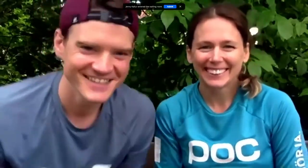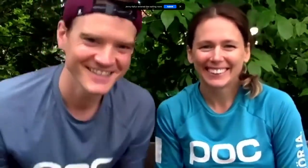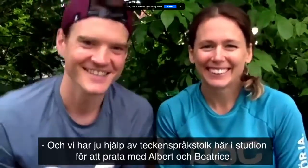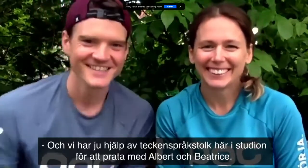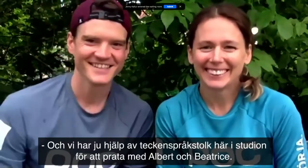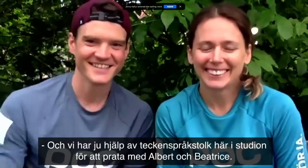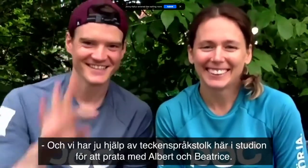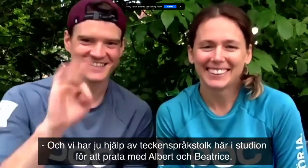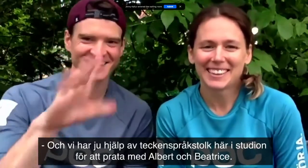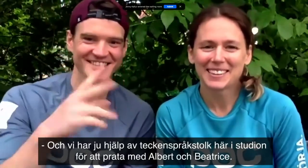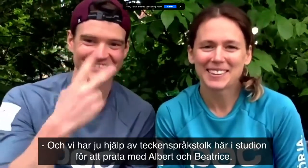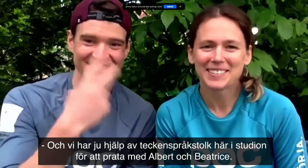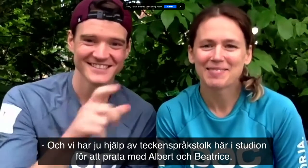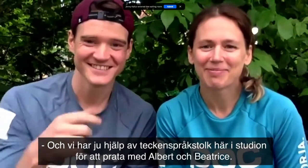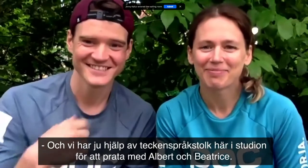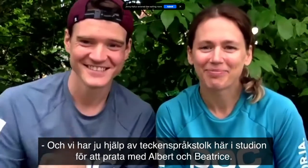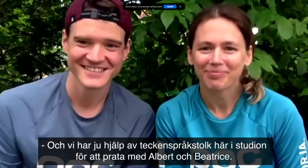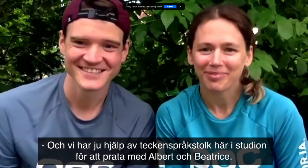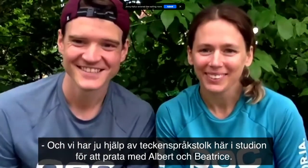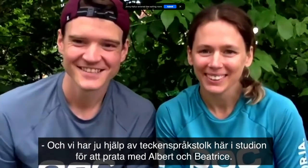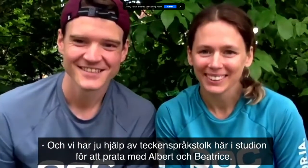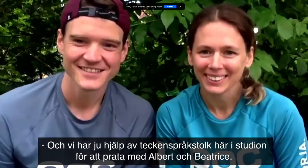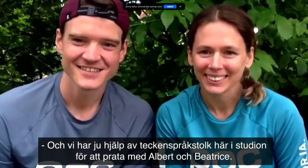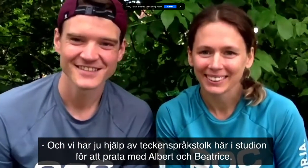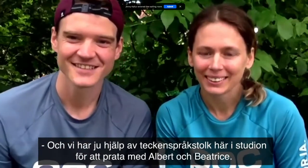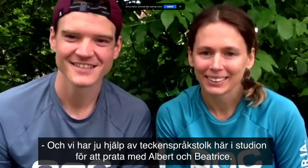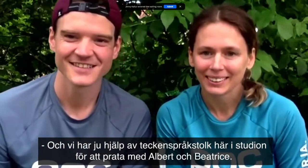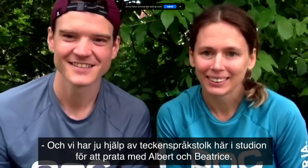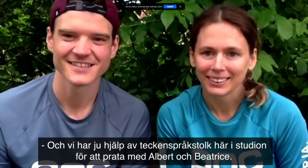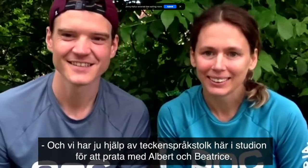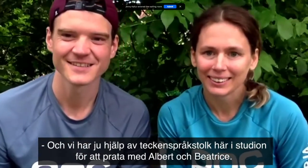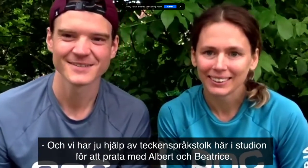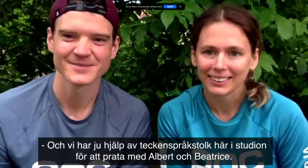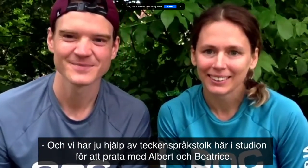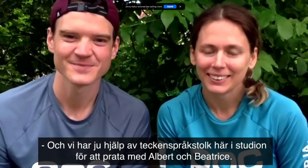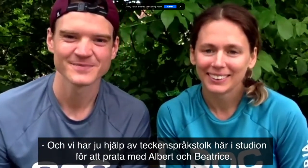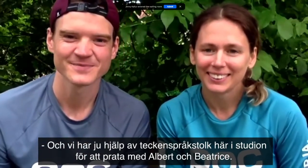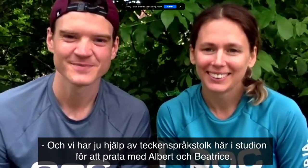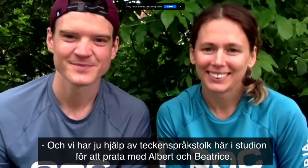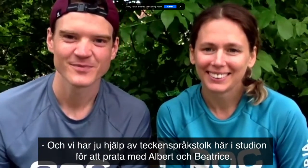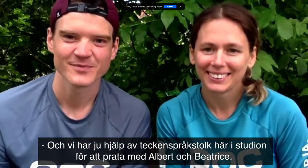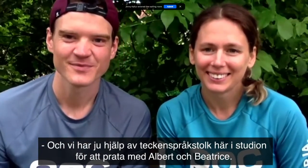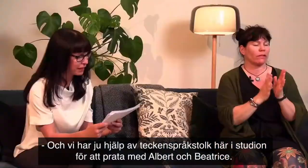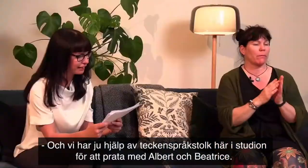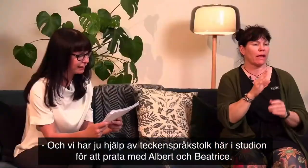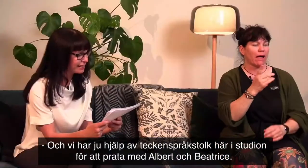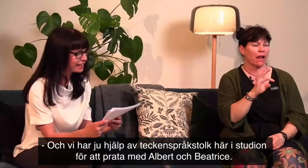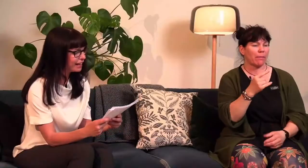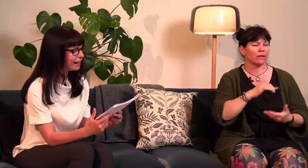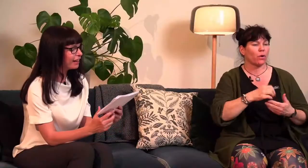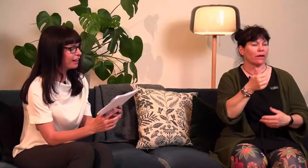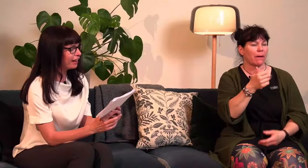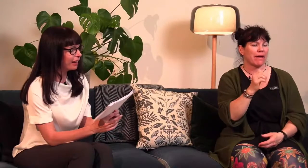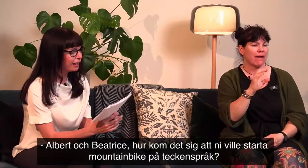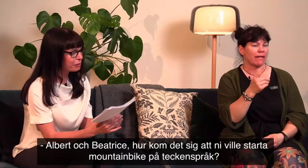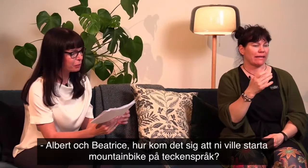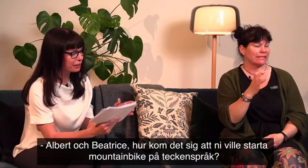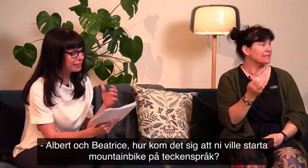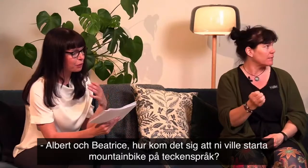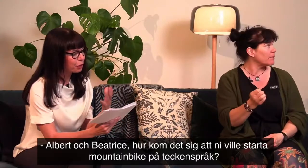Och vi har ju hjälp av teckenspråkstolk här i studion för att prata med Albert och Beatrice. Albert och Beatrice, hur kom